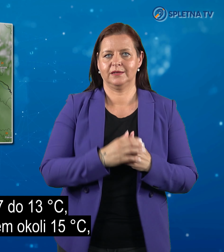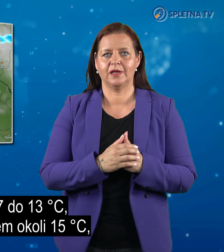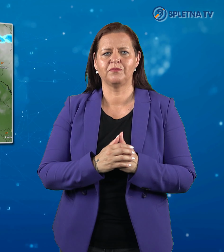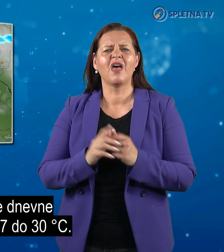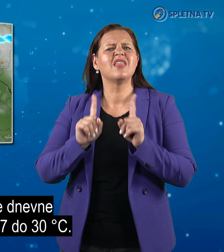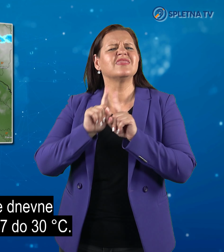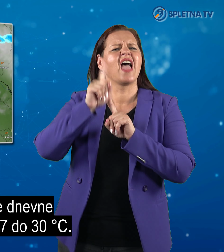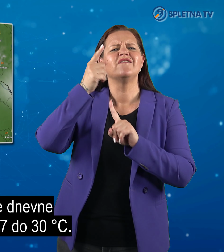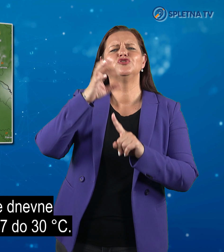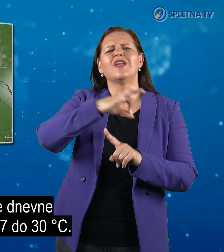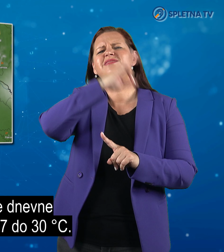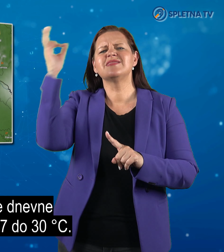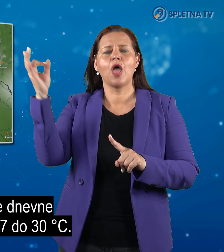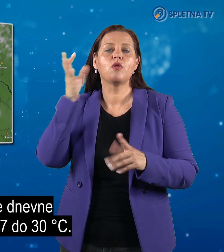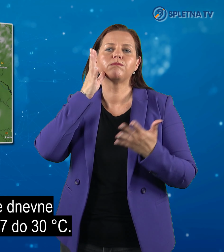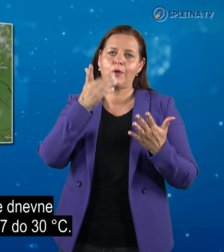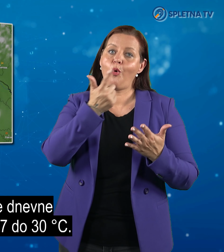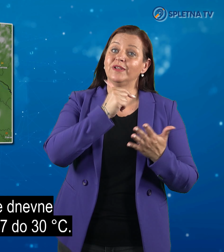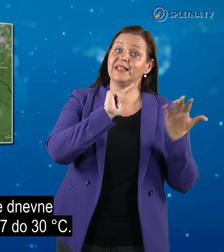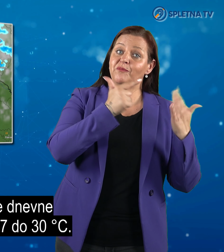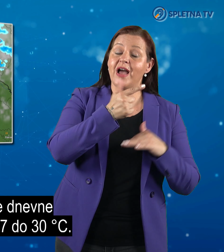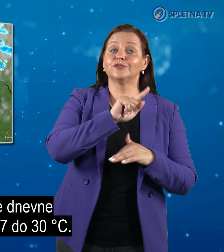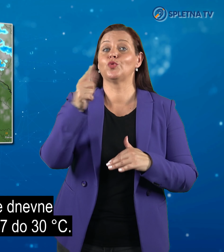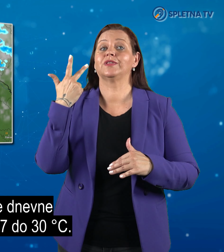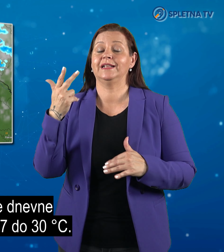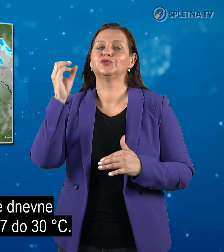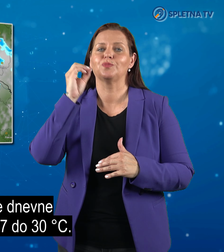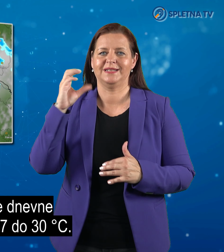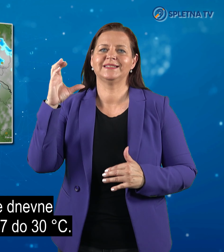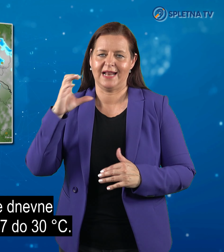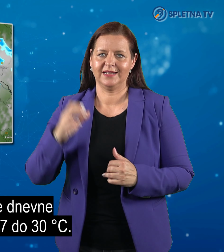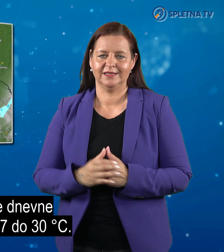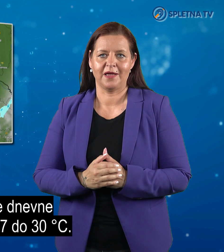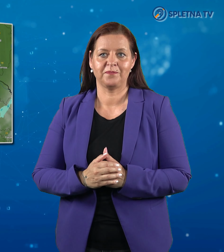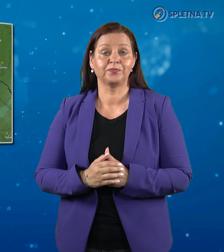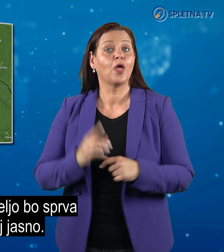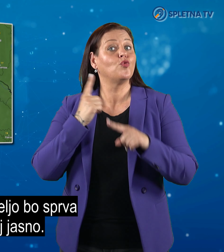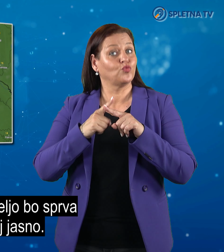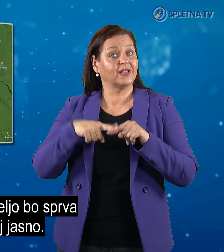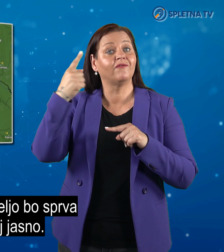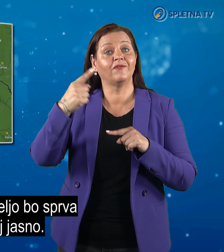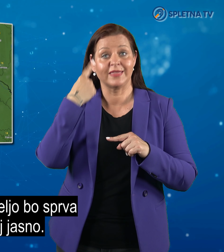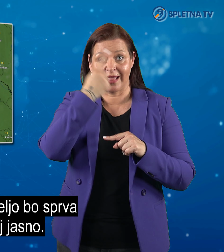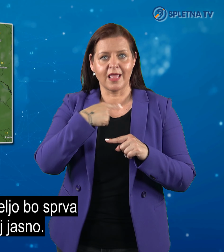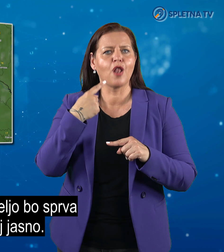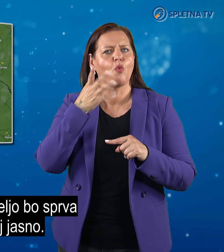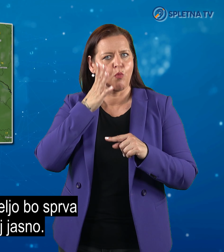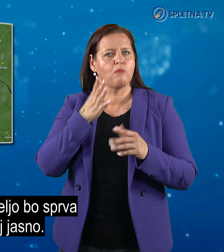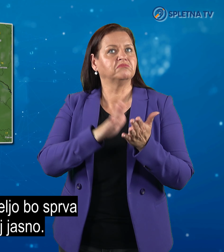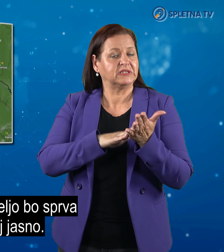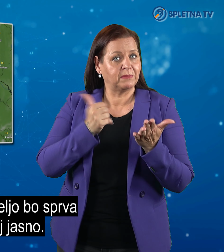Celzija. Najvišje dnevne bodo od 27 do 30 stopinj Celzija. Tudi v nedeljo bo sprva precej